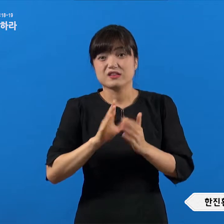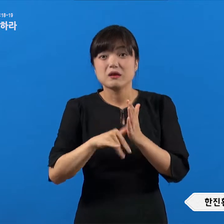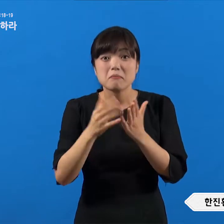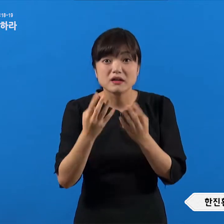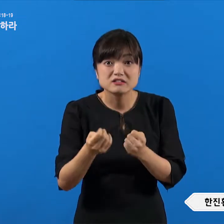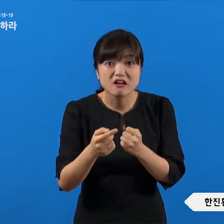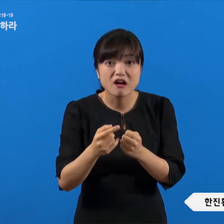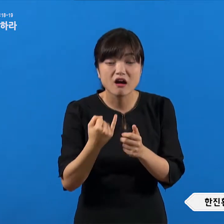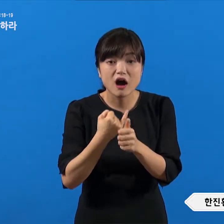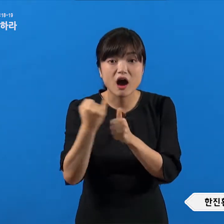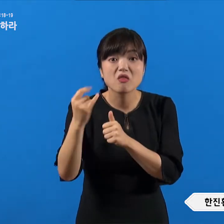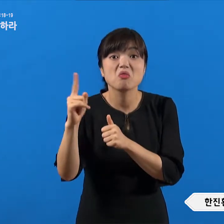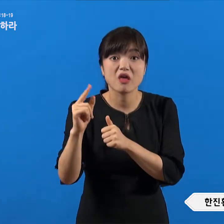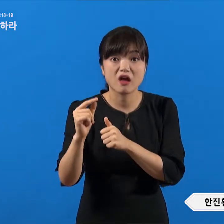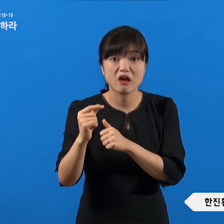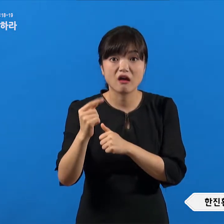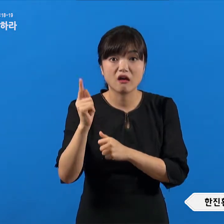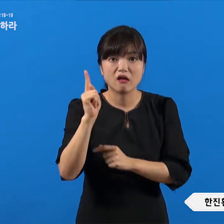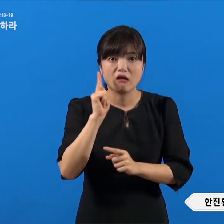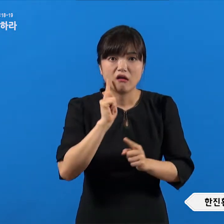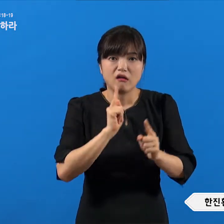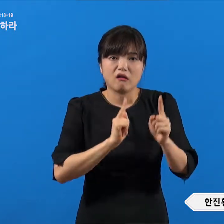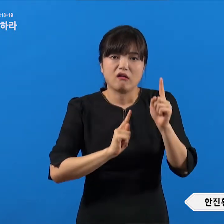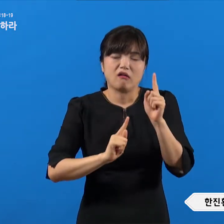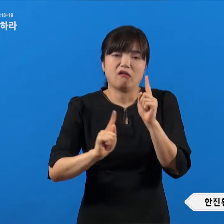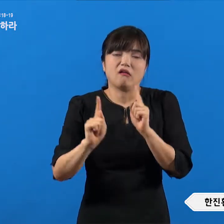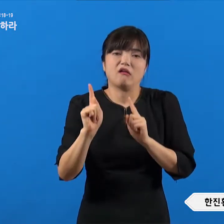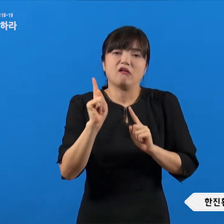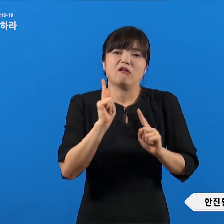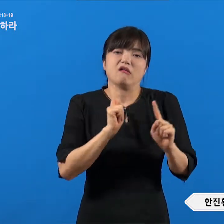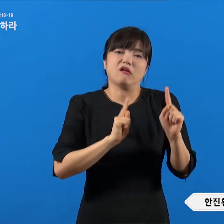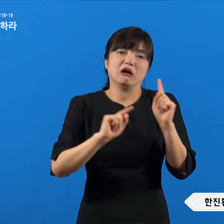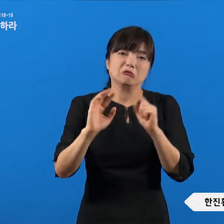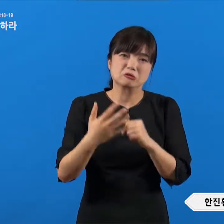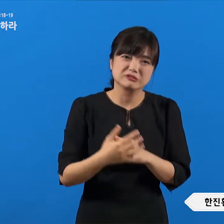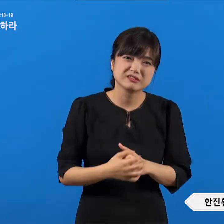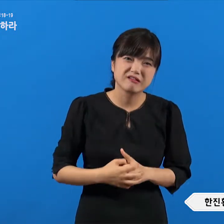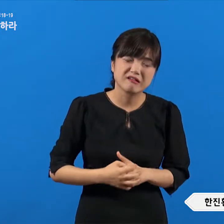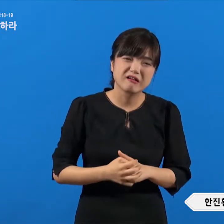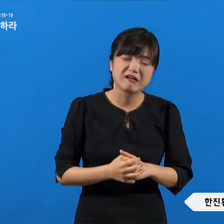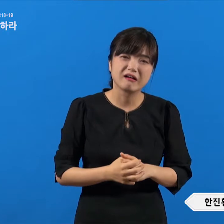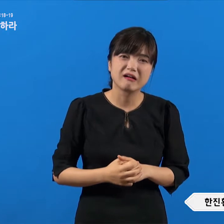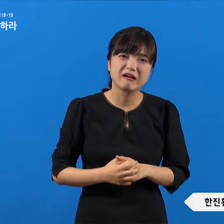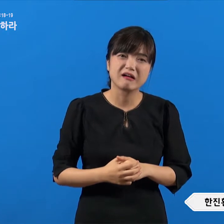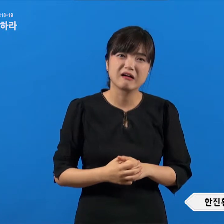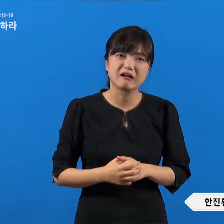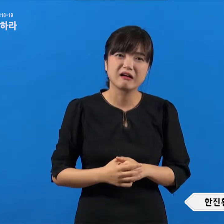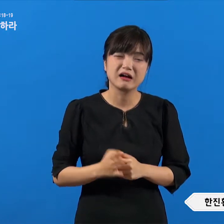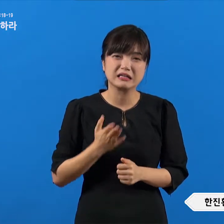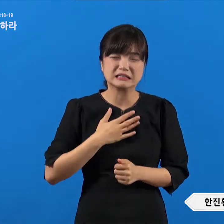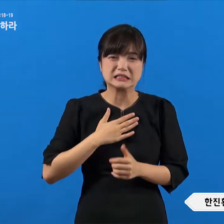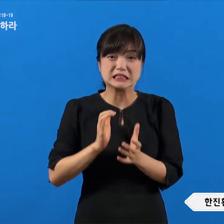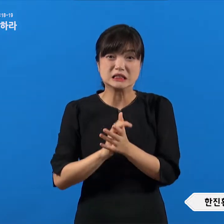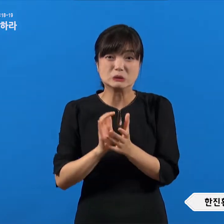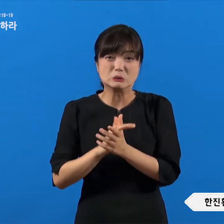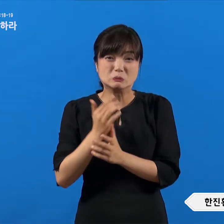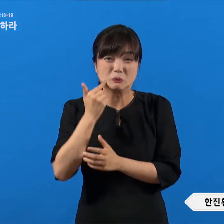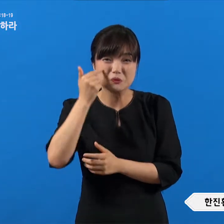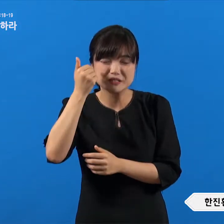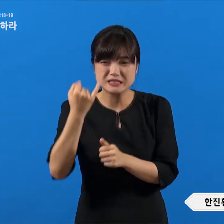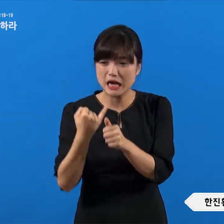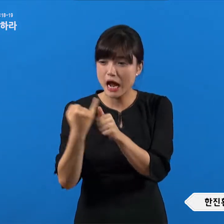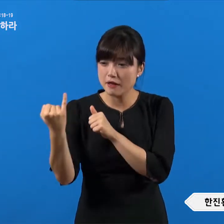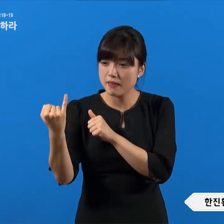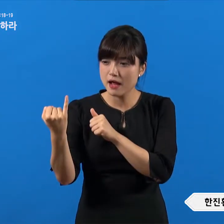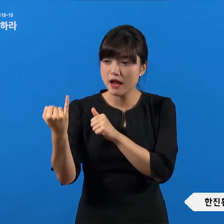그러면 평생 그 말이 가슴에 멍이 되어서 남는 겁니다. 제 친구 목사님은 자기